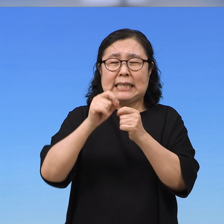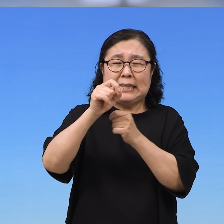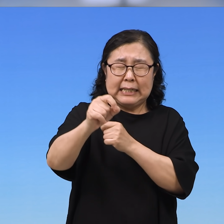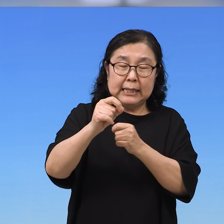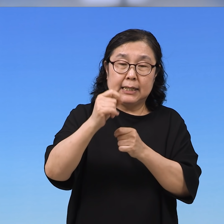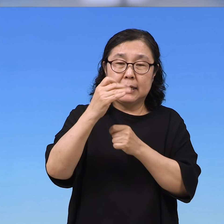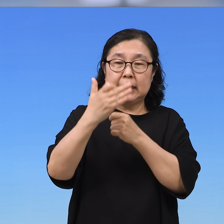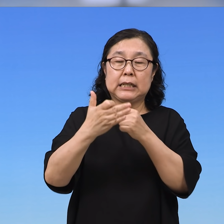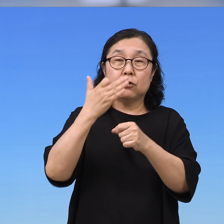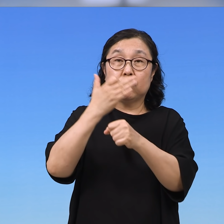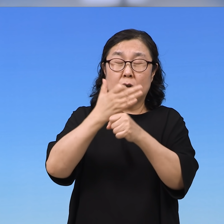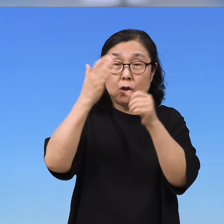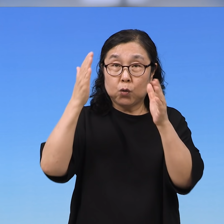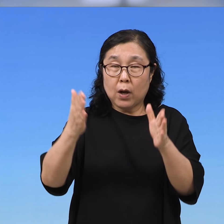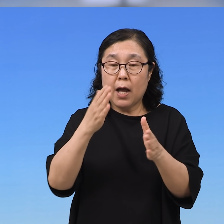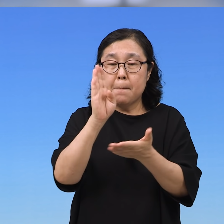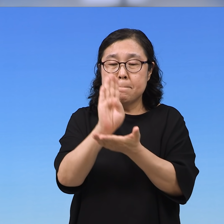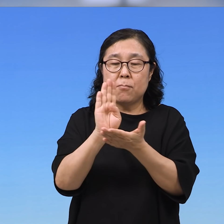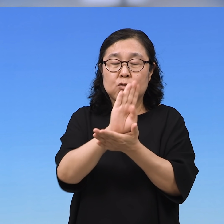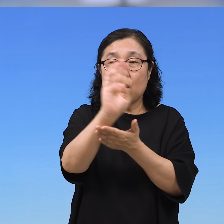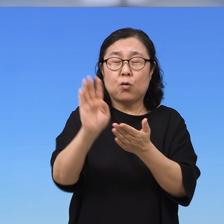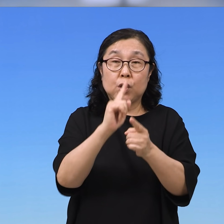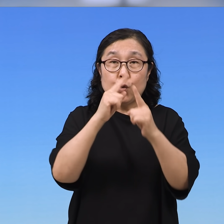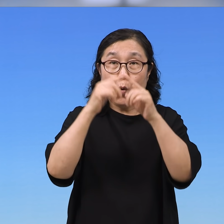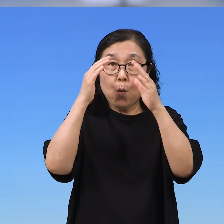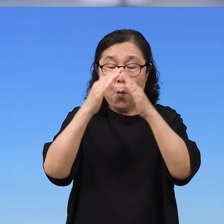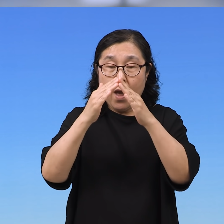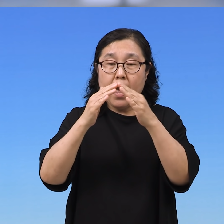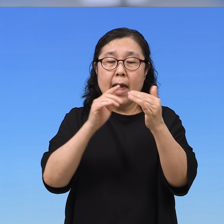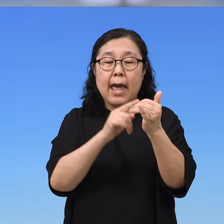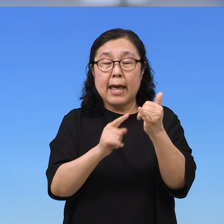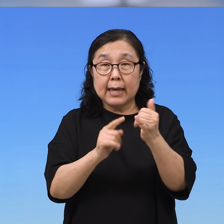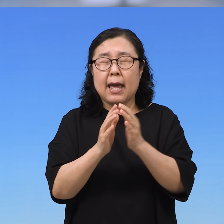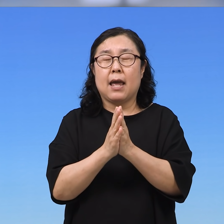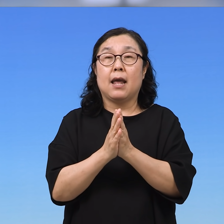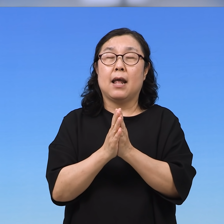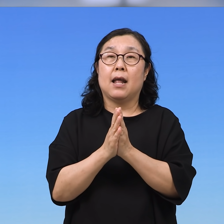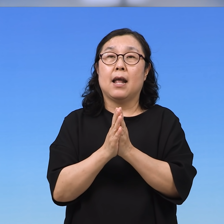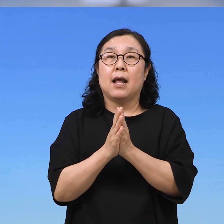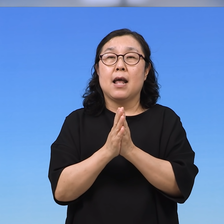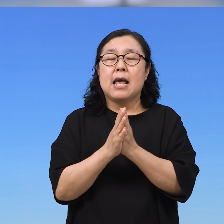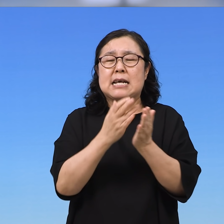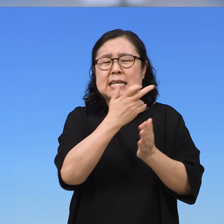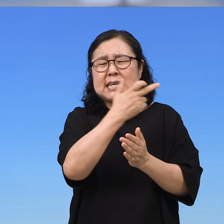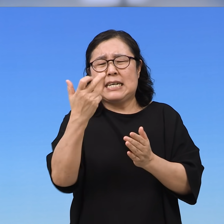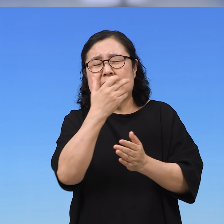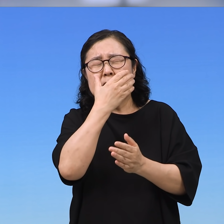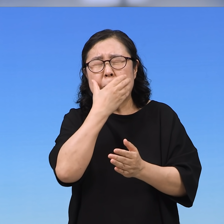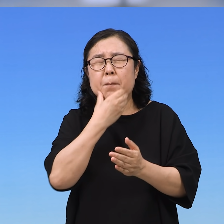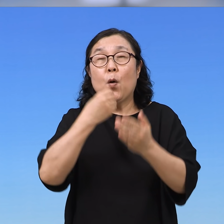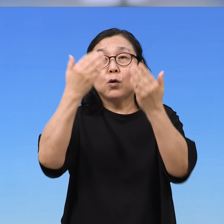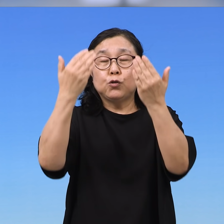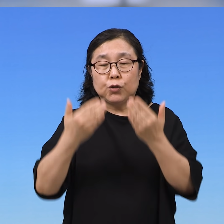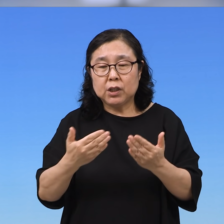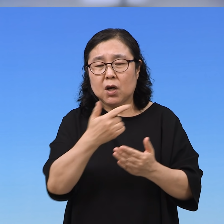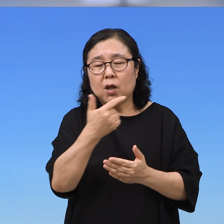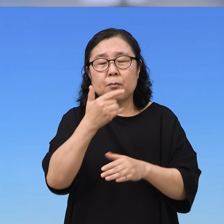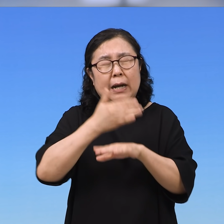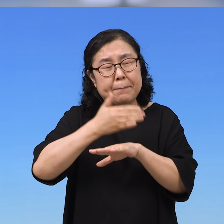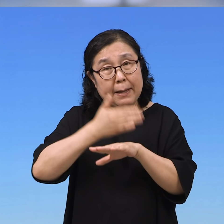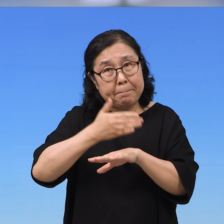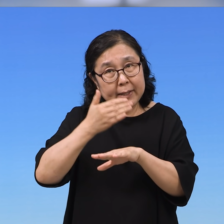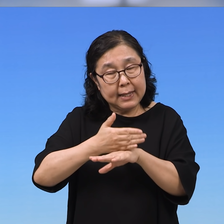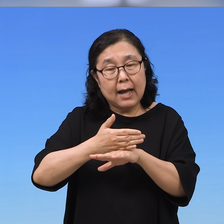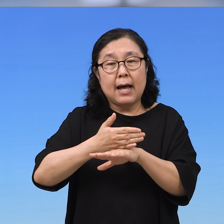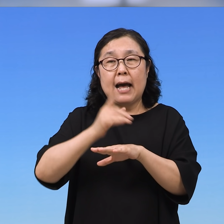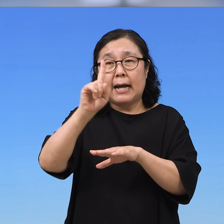그 긴 19년 동안 분당 우리 교회가 저에게 이처럼 많은 복을 보내주신 거 너무나 감사하고 너무나 누리면서